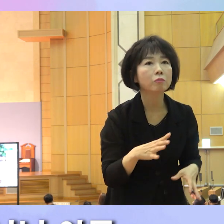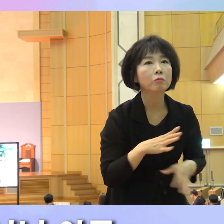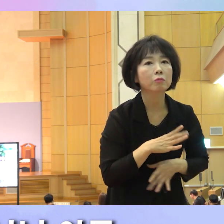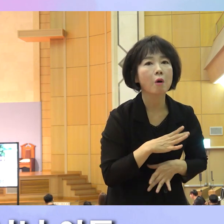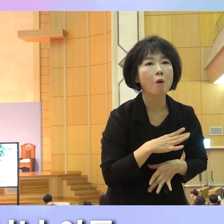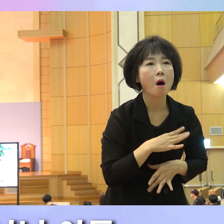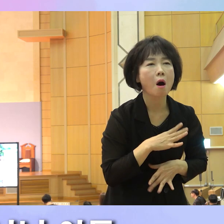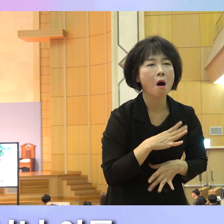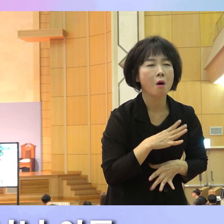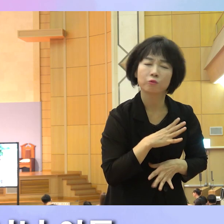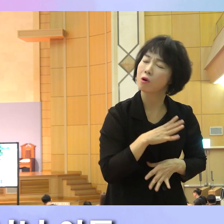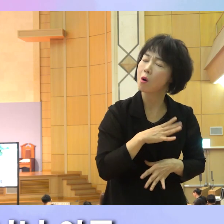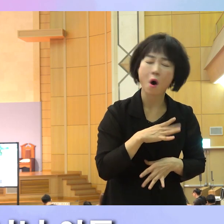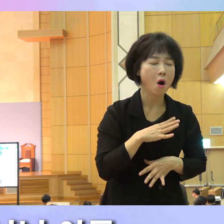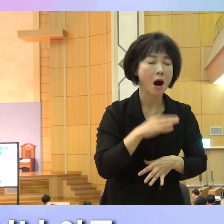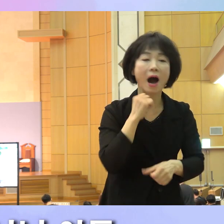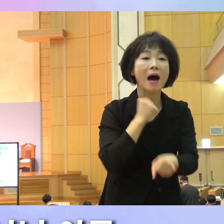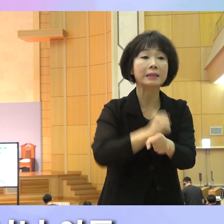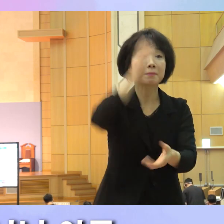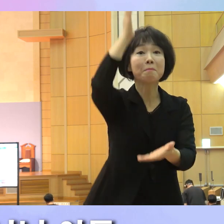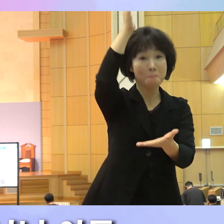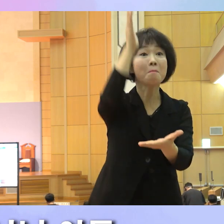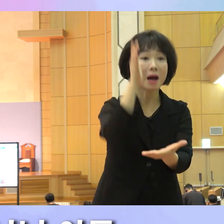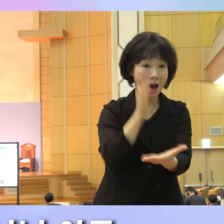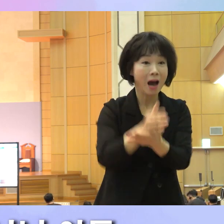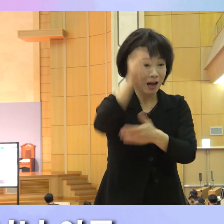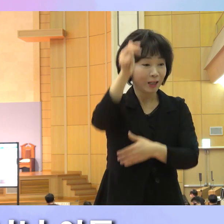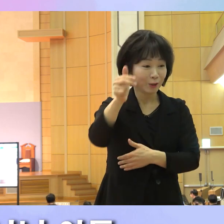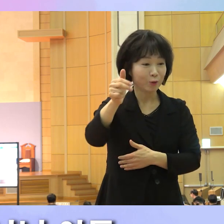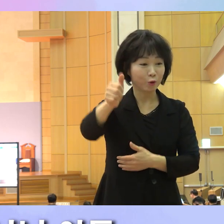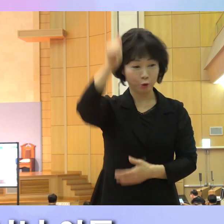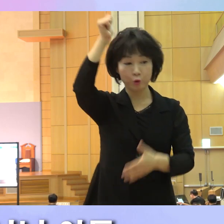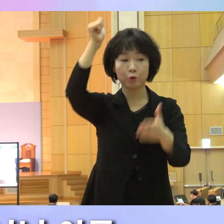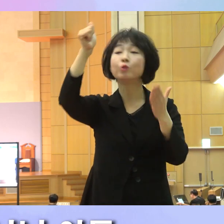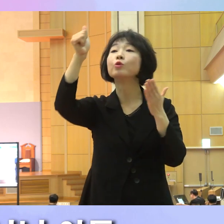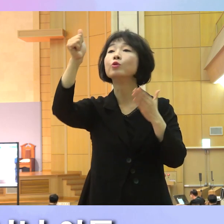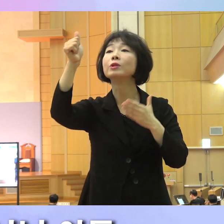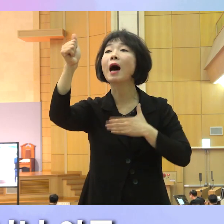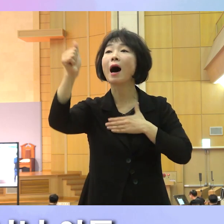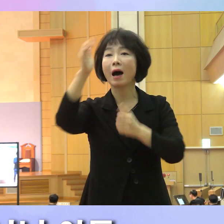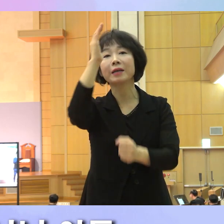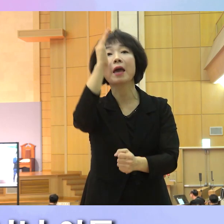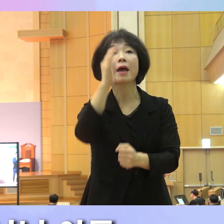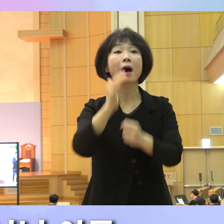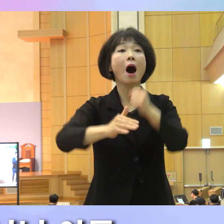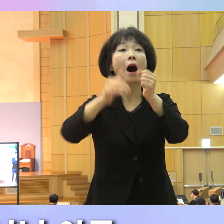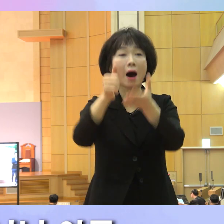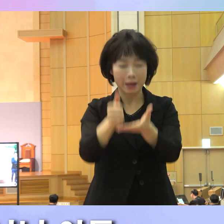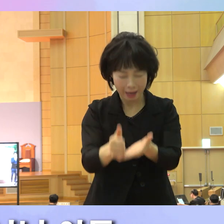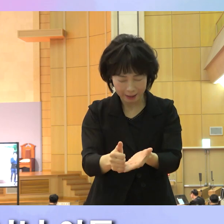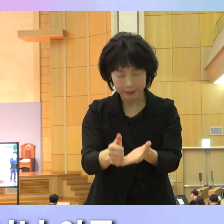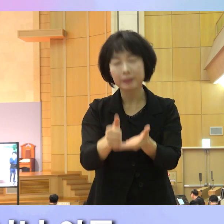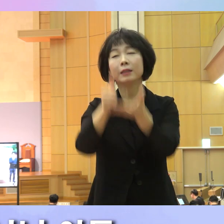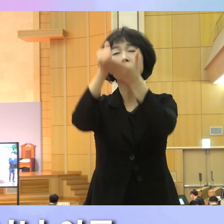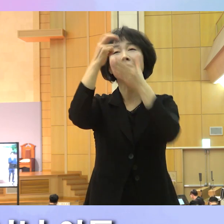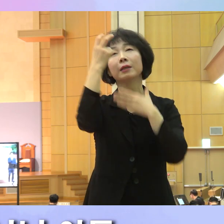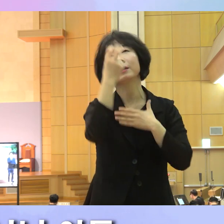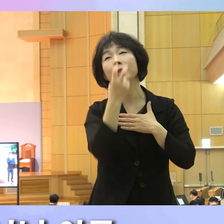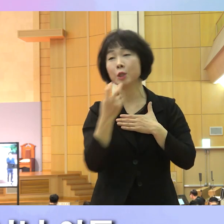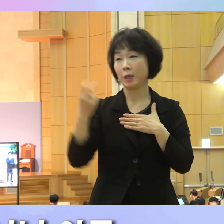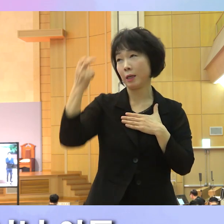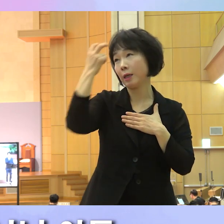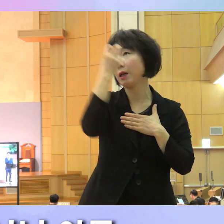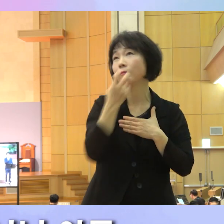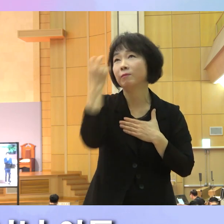아무것도 두려워 말라. 주 나의